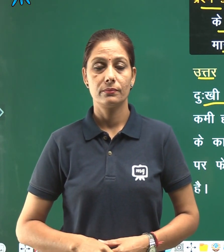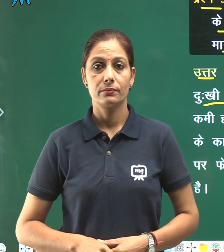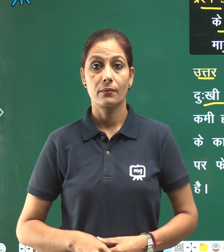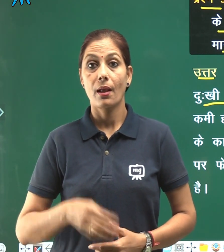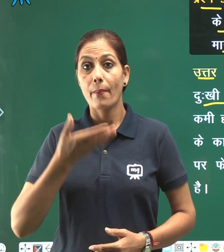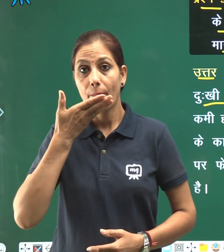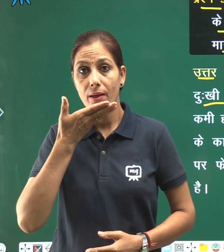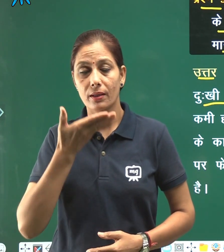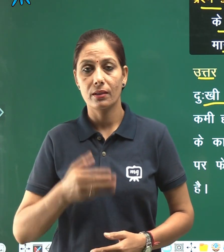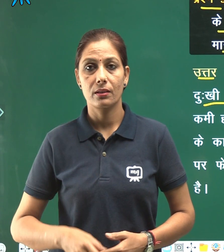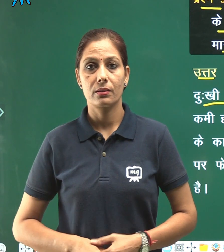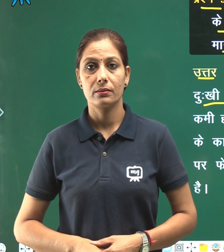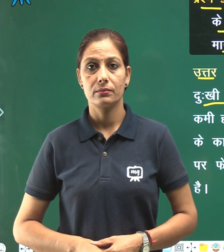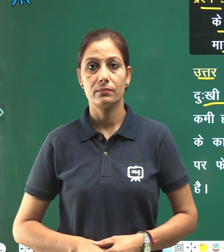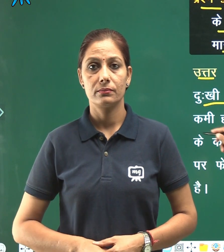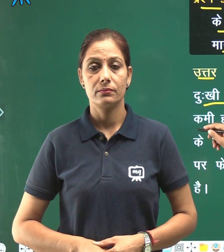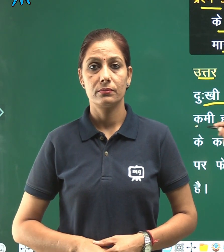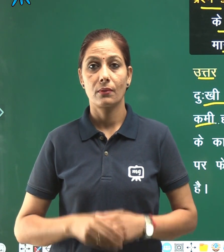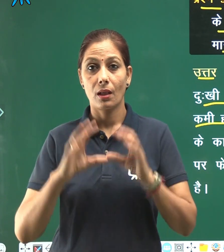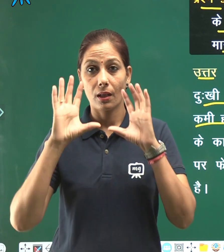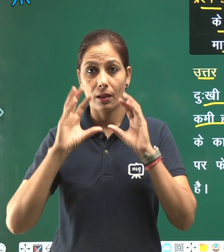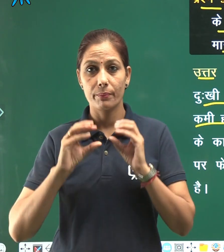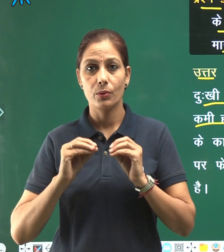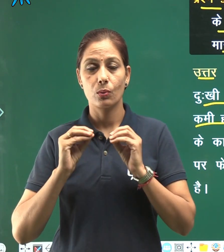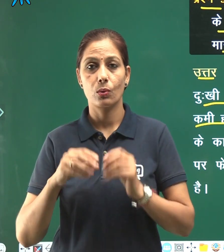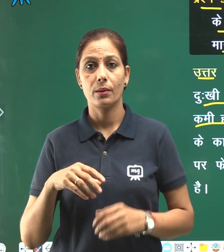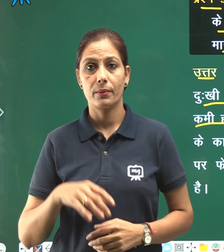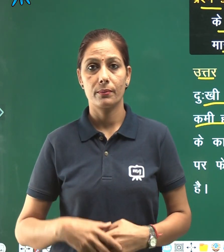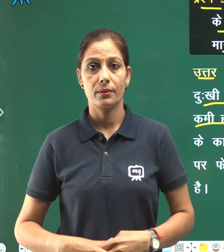पानी की कमी होने पर भी